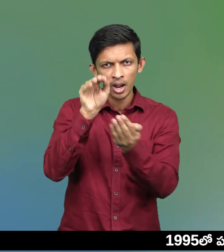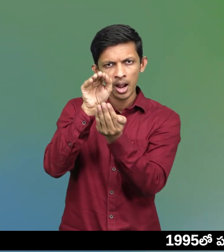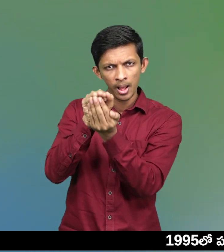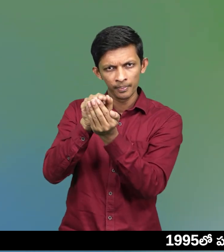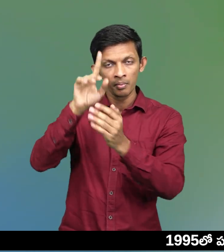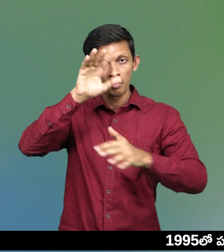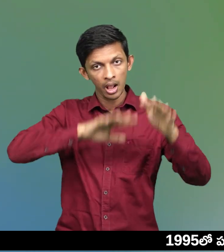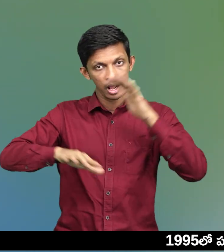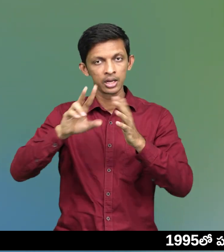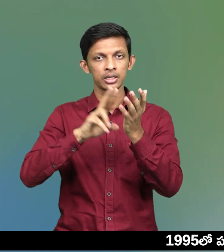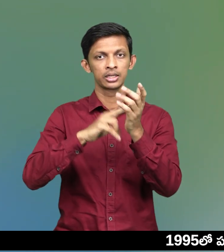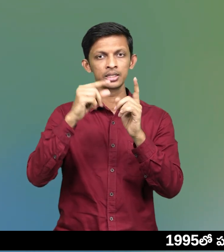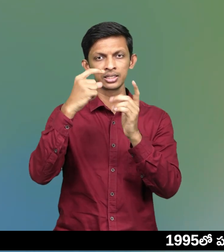1995లో పరిరక్షణ ప్రణాళిక